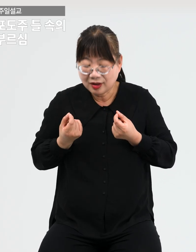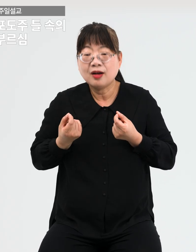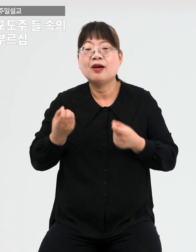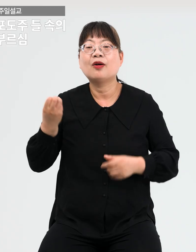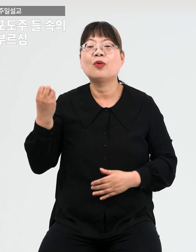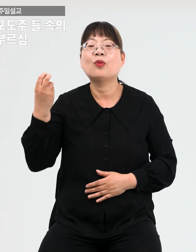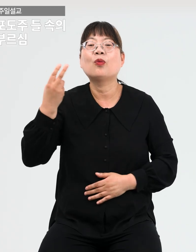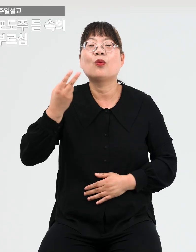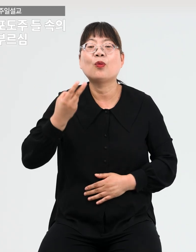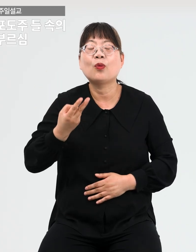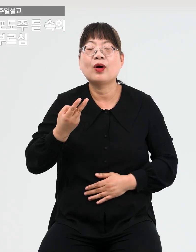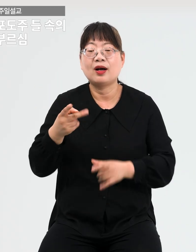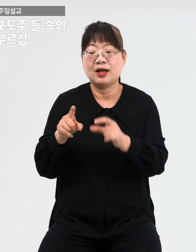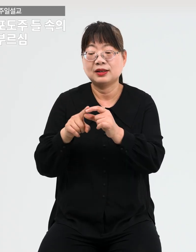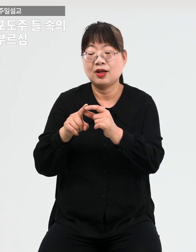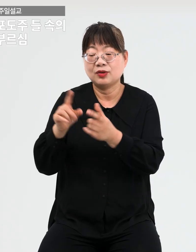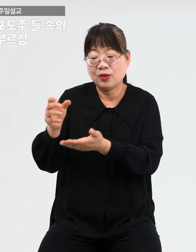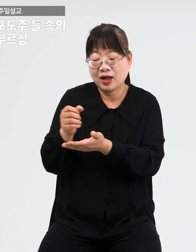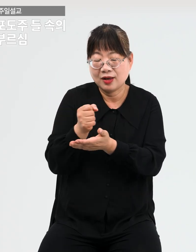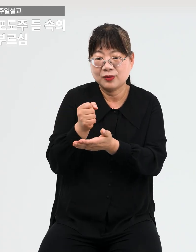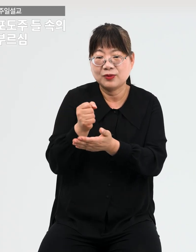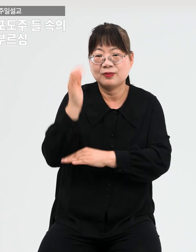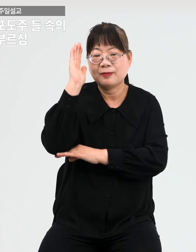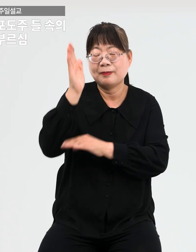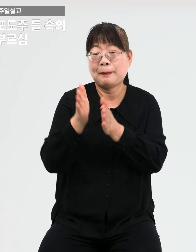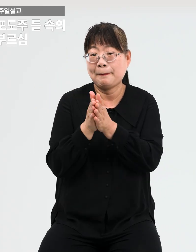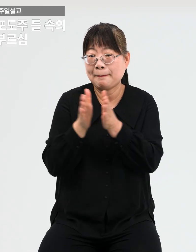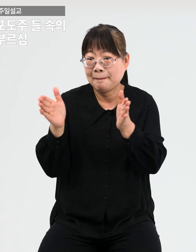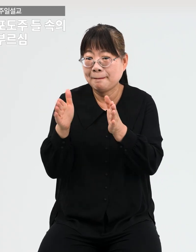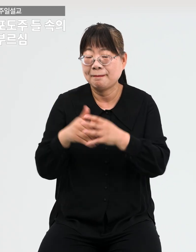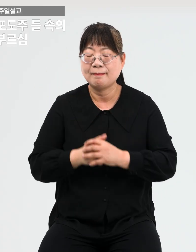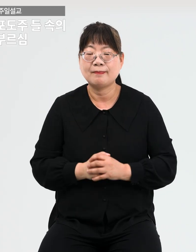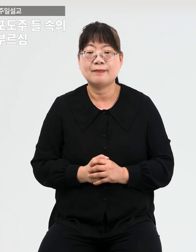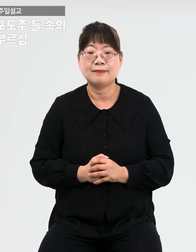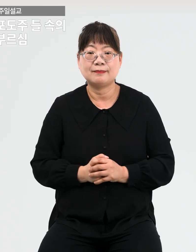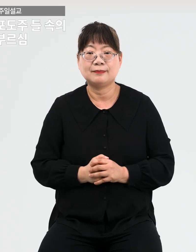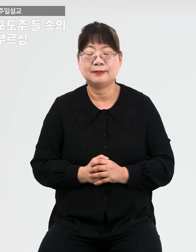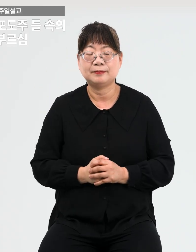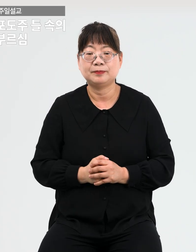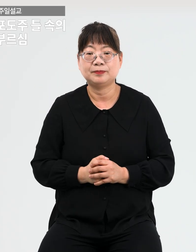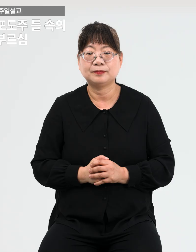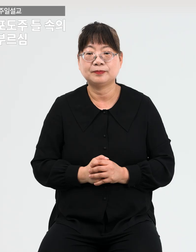또라는 단어로 역시 시작이 됩니다. 자, 그런데